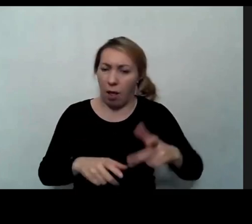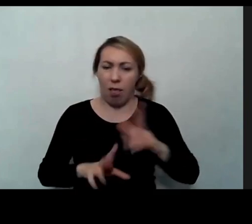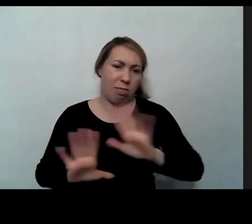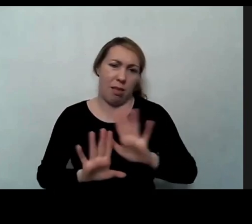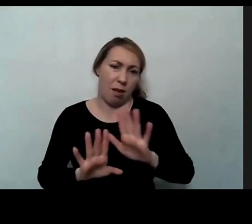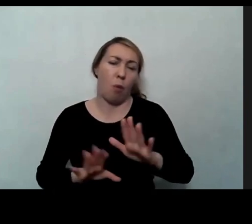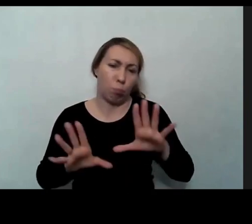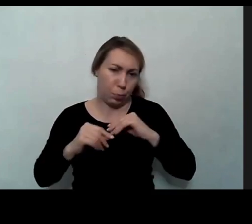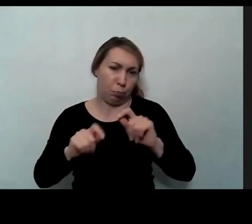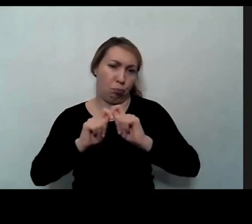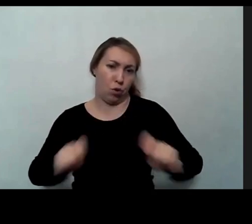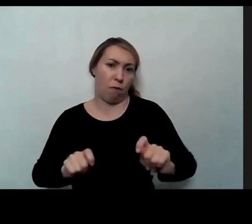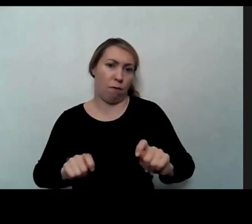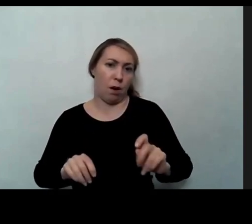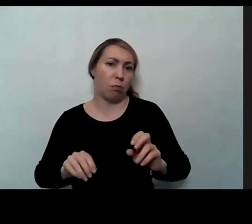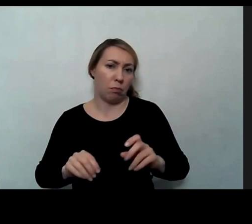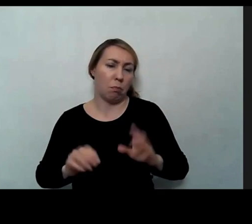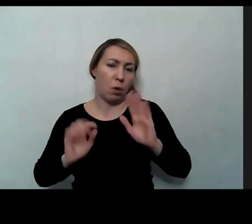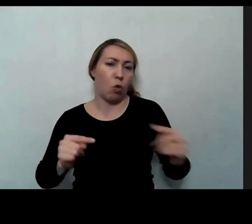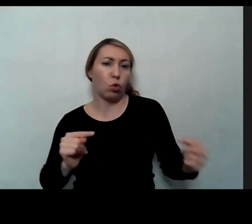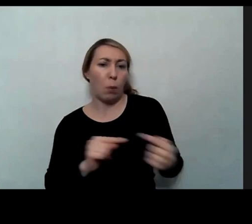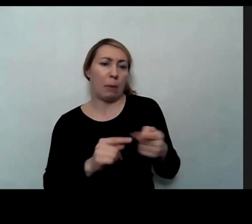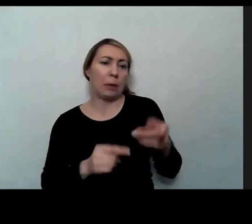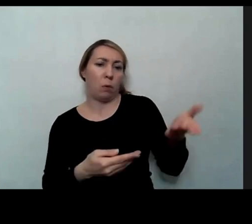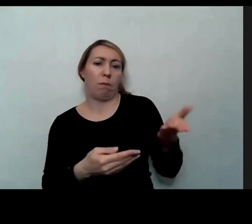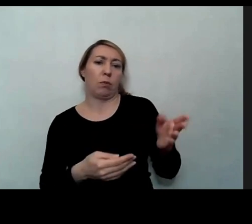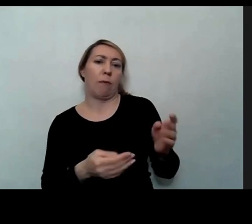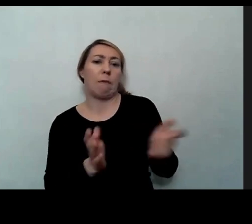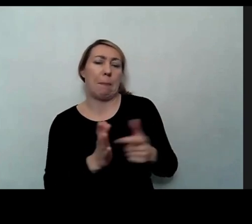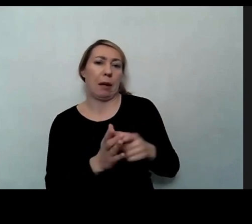przerwać, można tutaj dopasować się do ucznia.